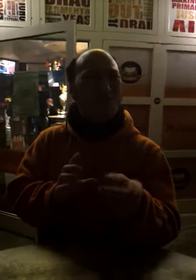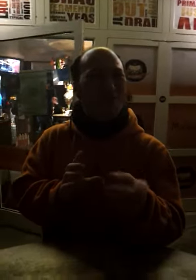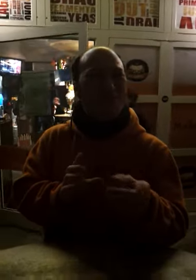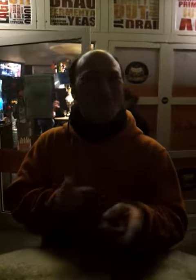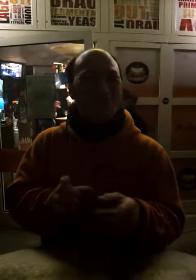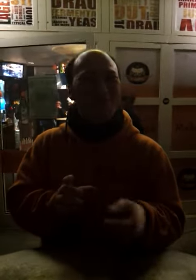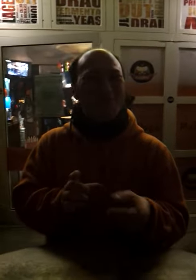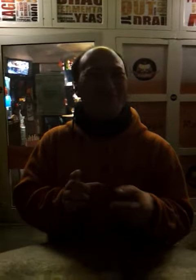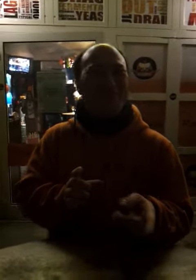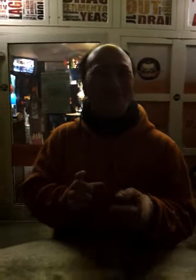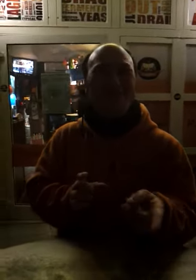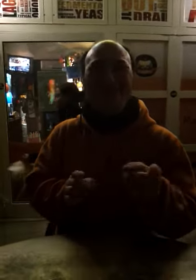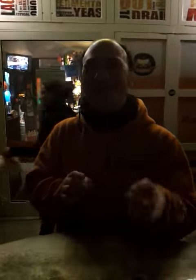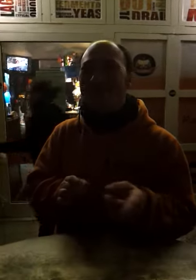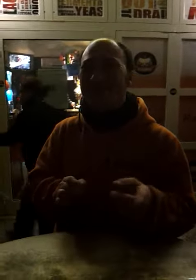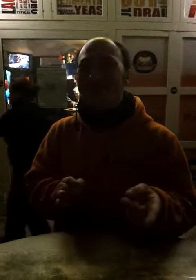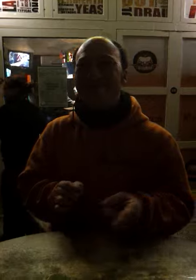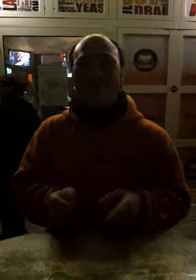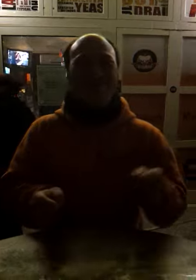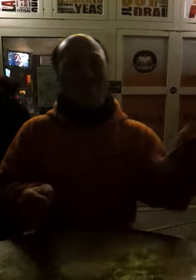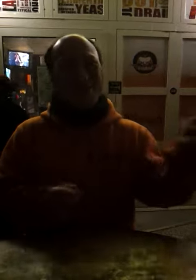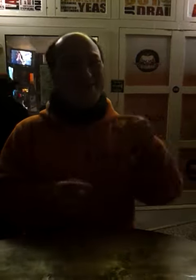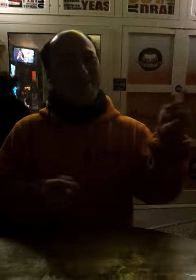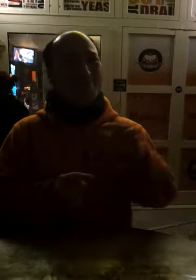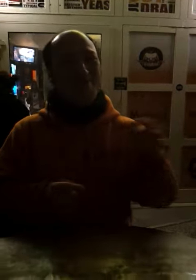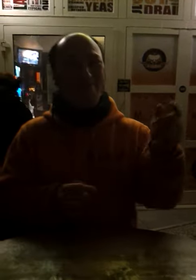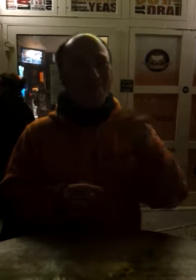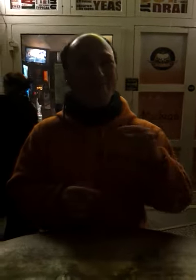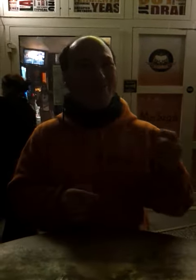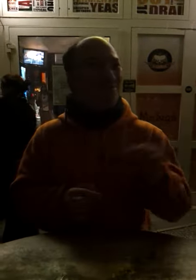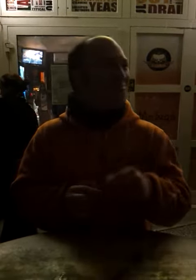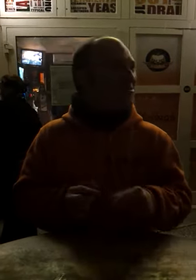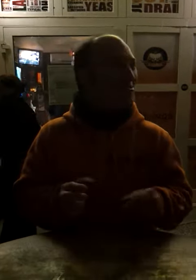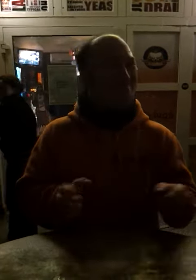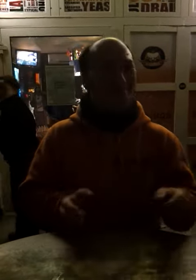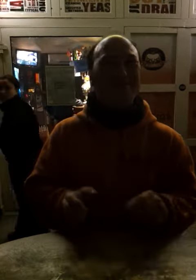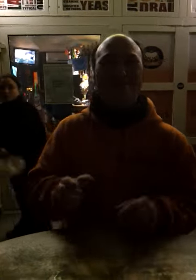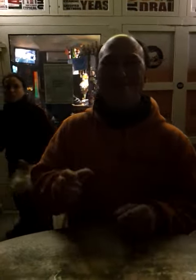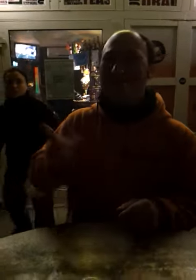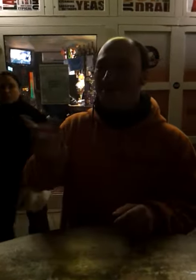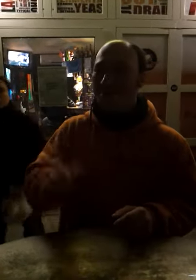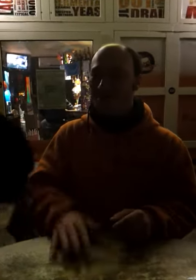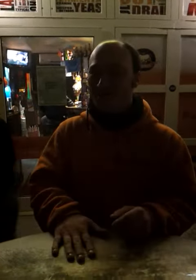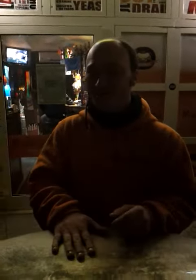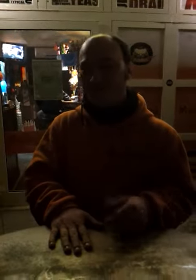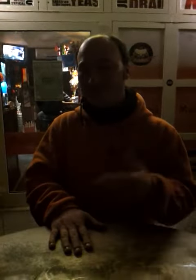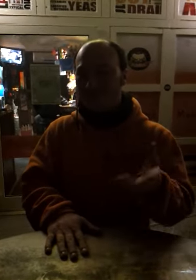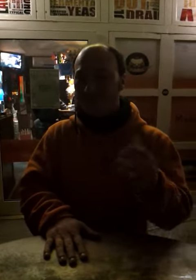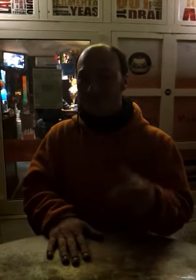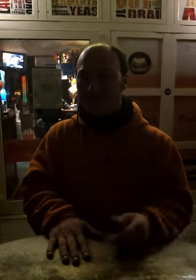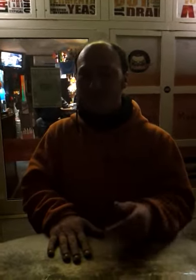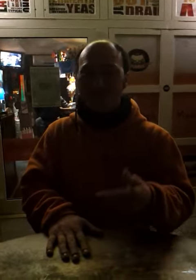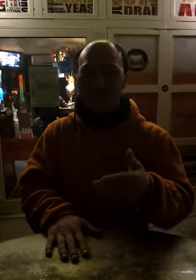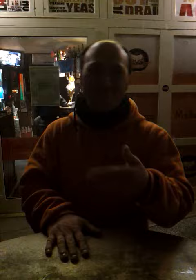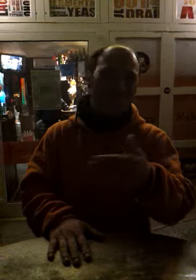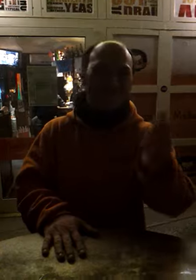bocciato? Allora vieni a lavorare con me in bottega del barbiere. Allora passo